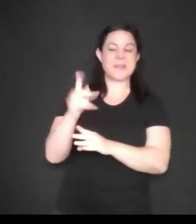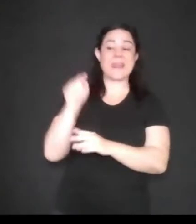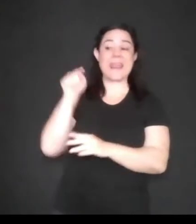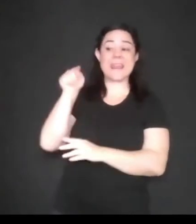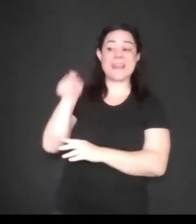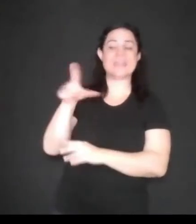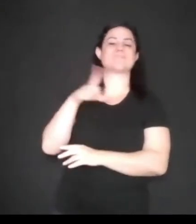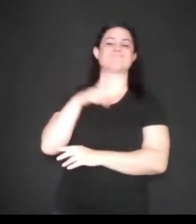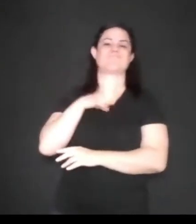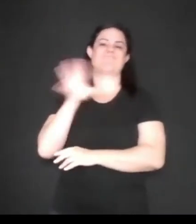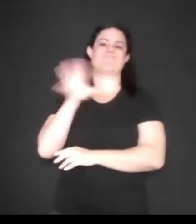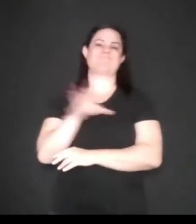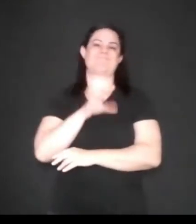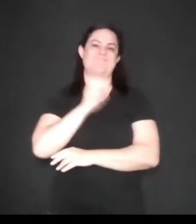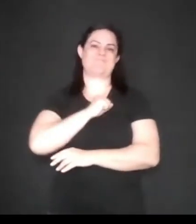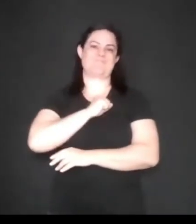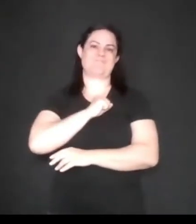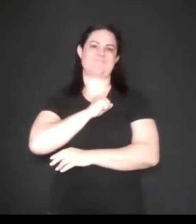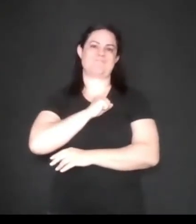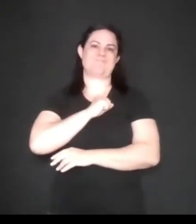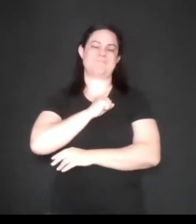agora. Nisso consiste o amor.